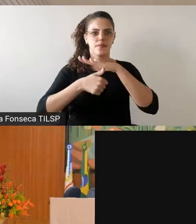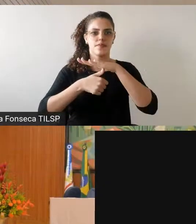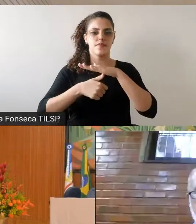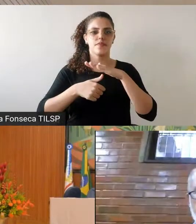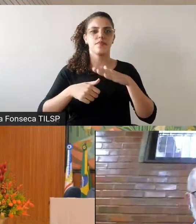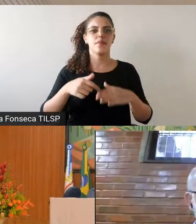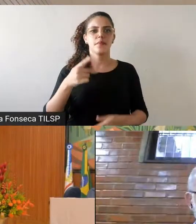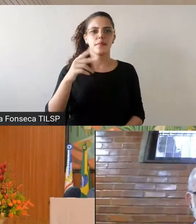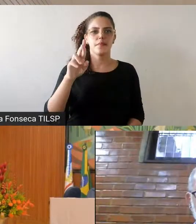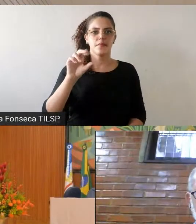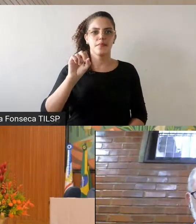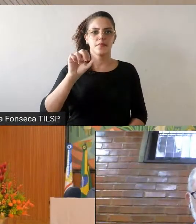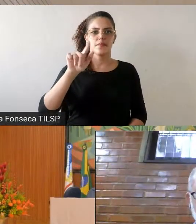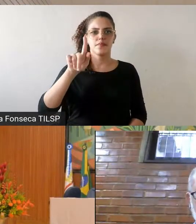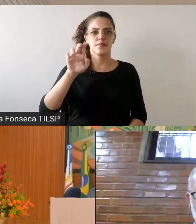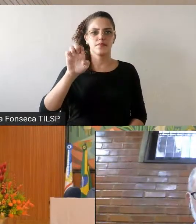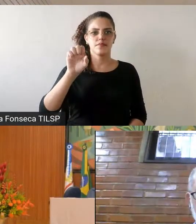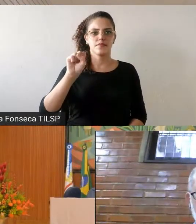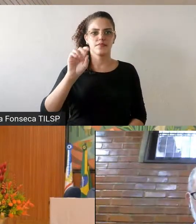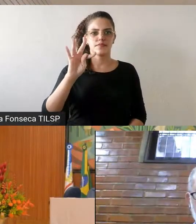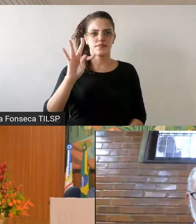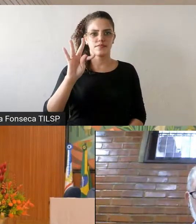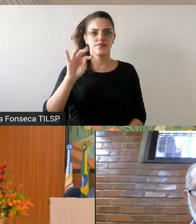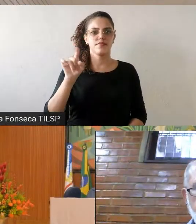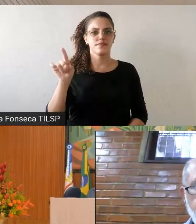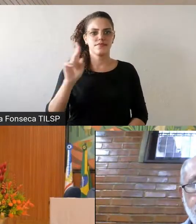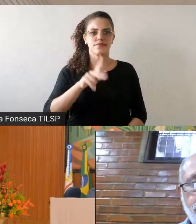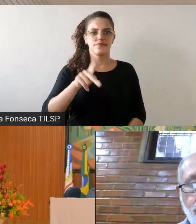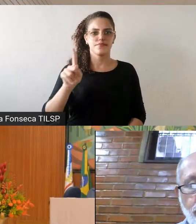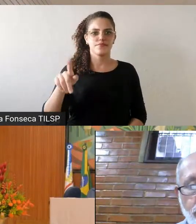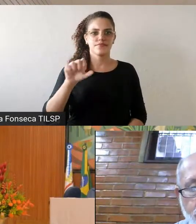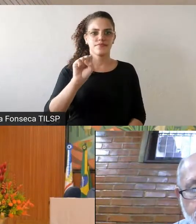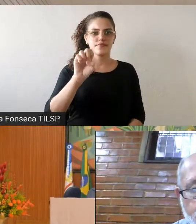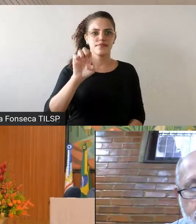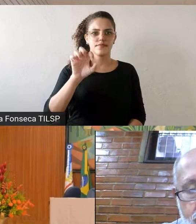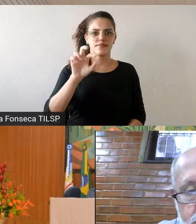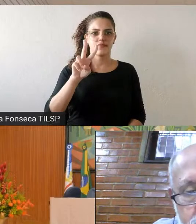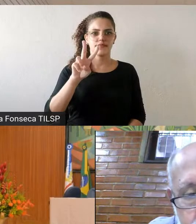professor Severino Mendes de Azevedo Júnior.